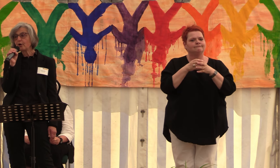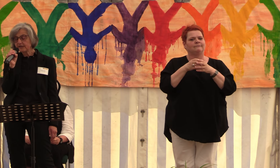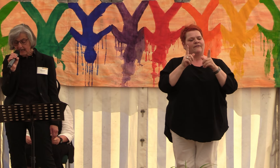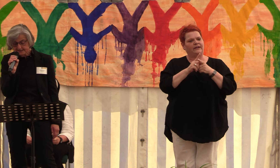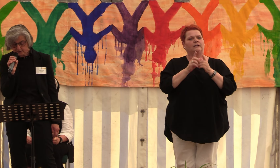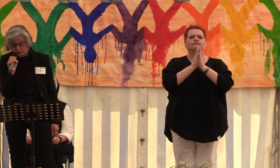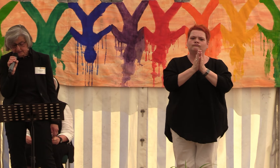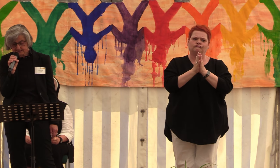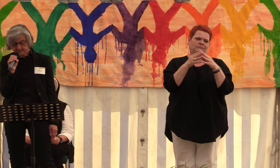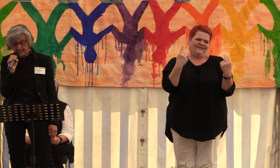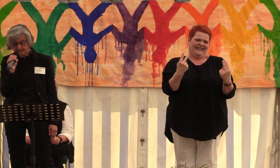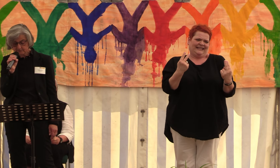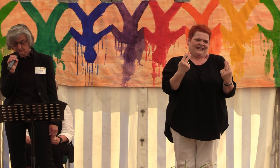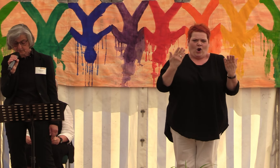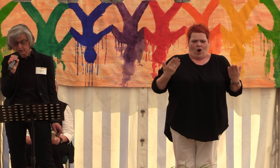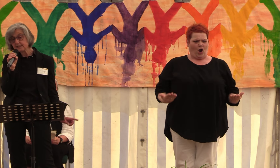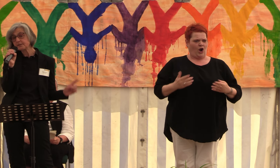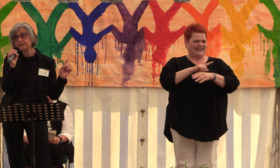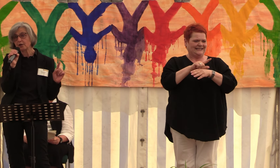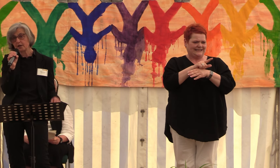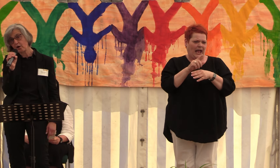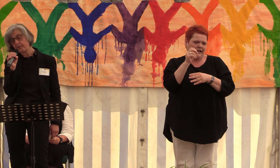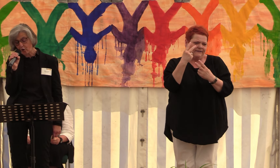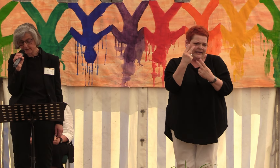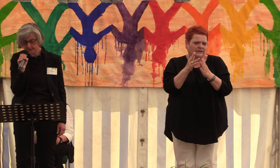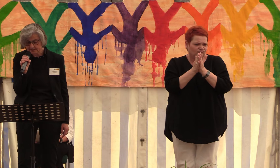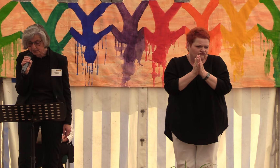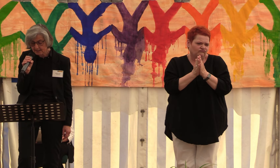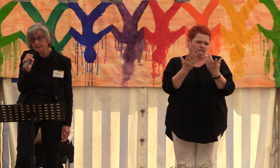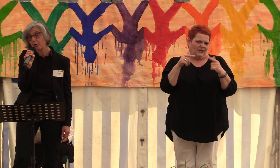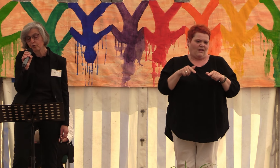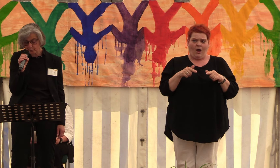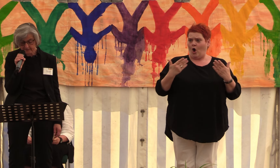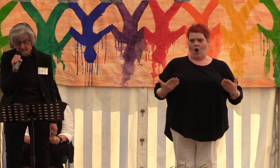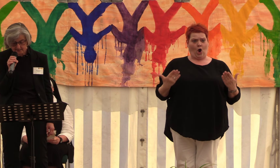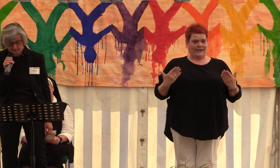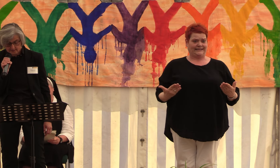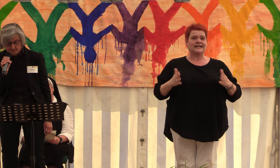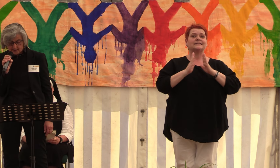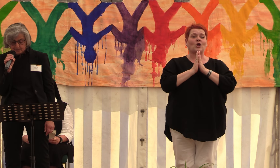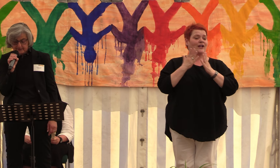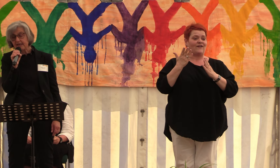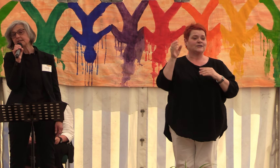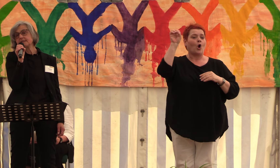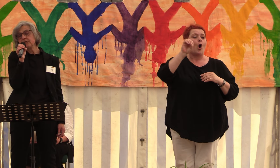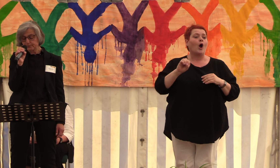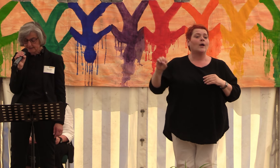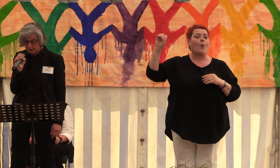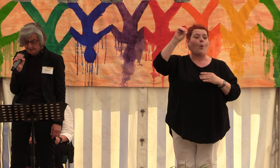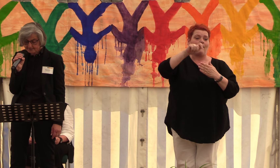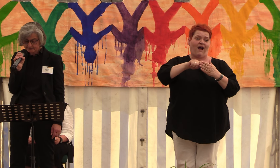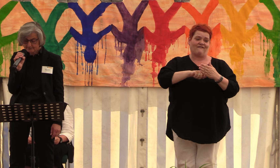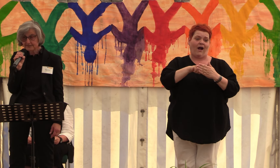Und ich glaube, gerade in heutigen Zeiten und insbesondere am heutigen Sonntag der Europawahl bewegt es